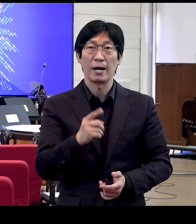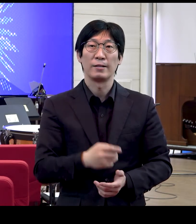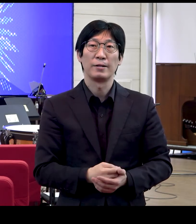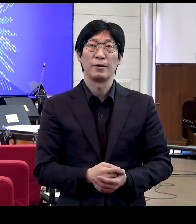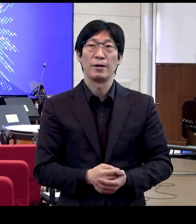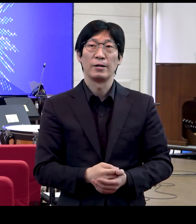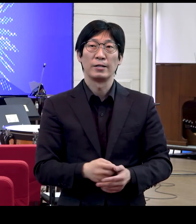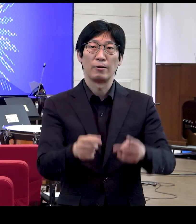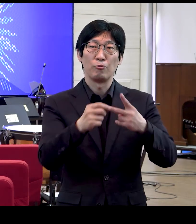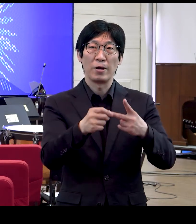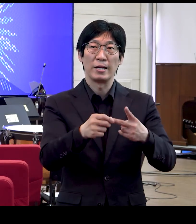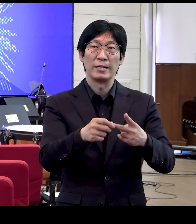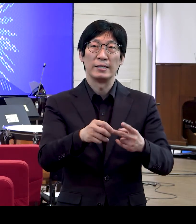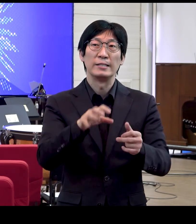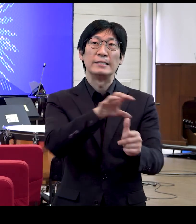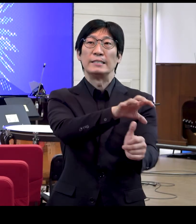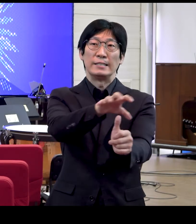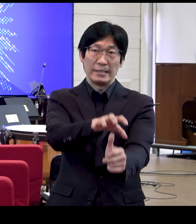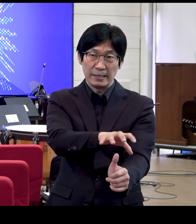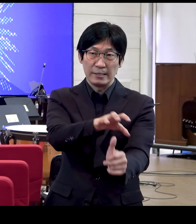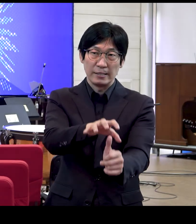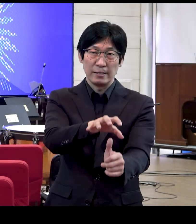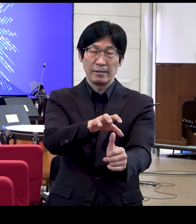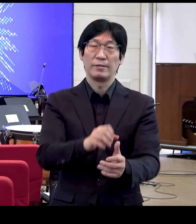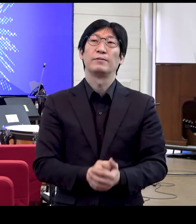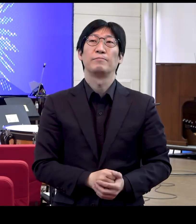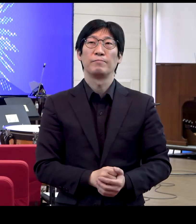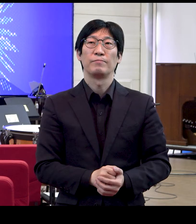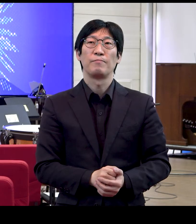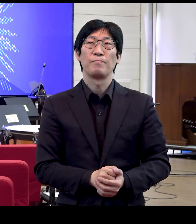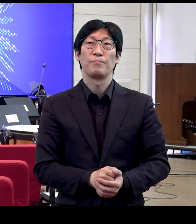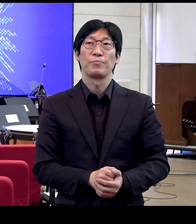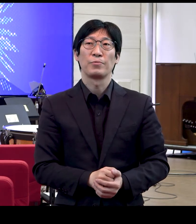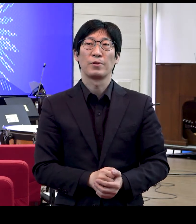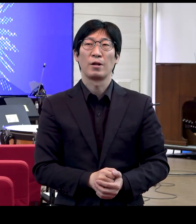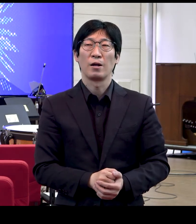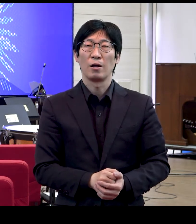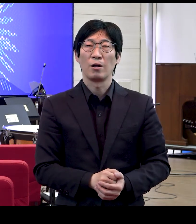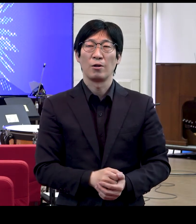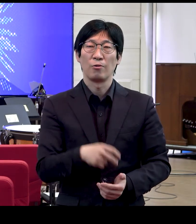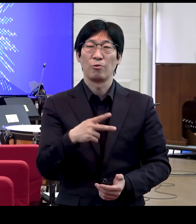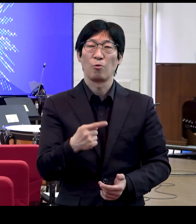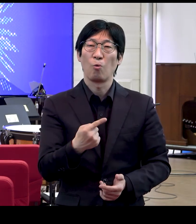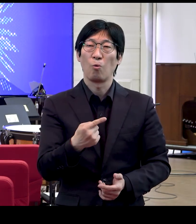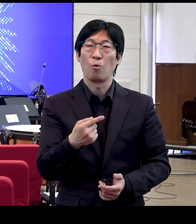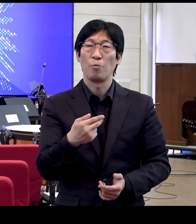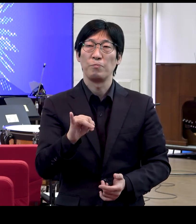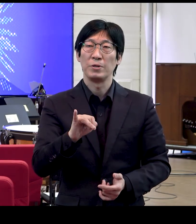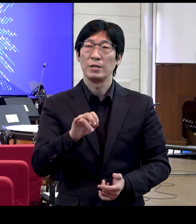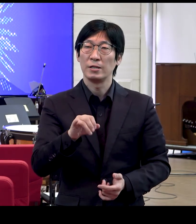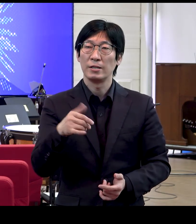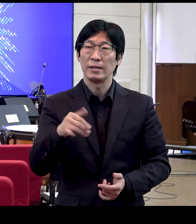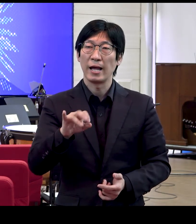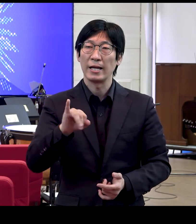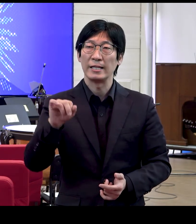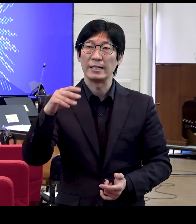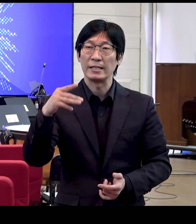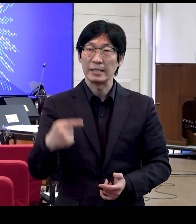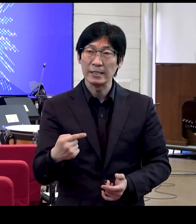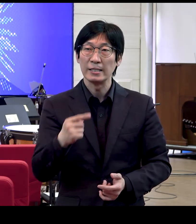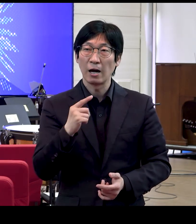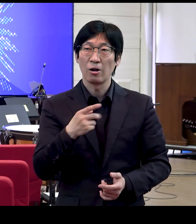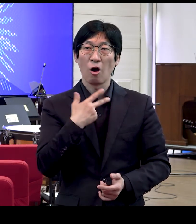blame. 그리고 또 하나는 지배 혹은 굴림. 영어로 하면 dominate라고 하는 거예요.